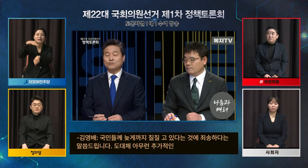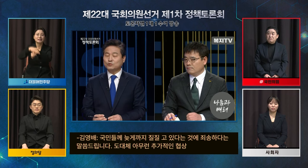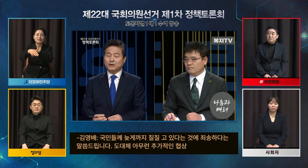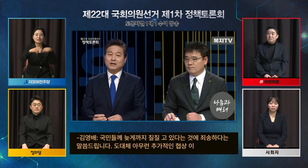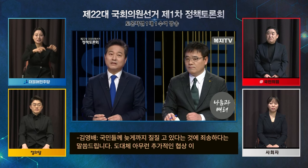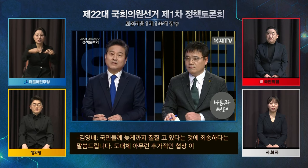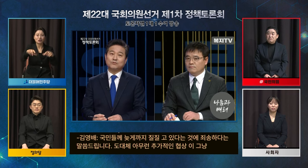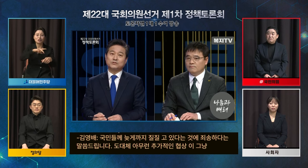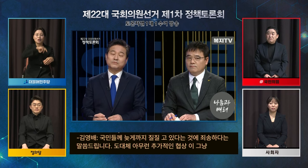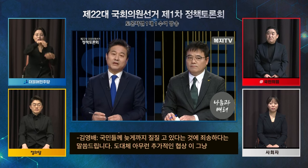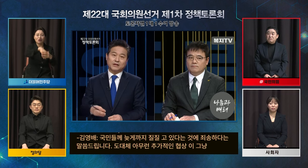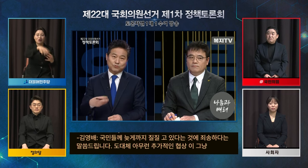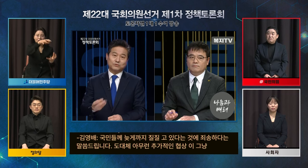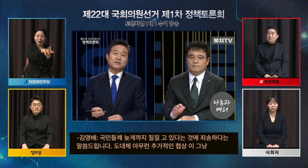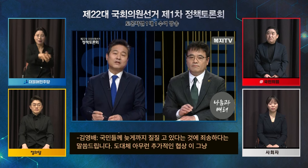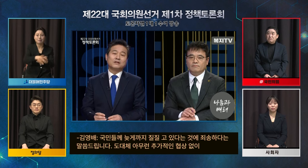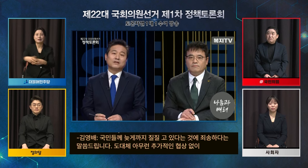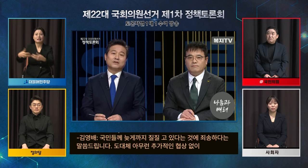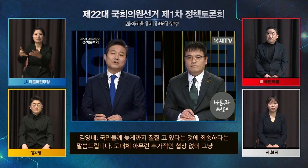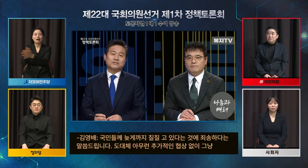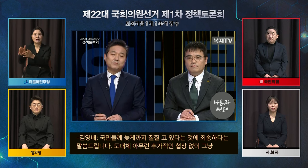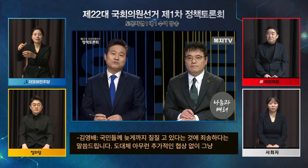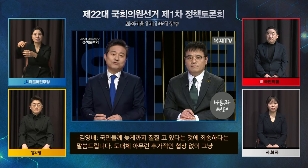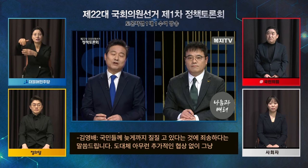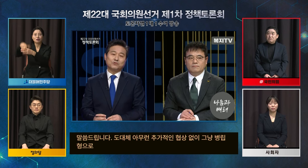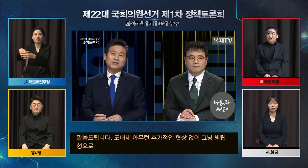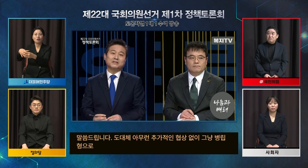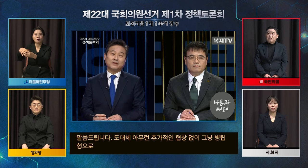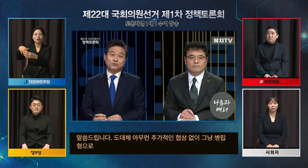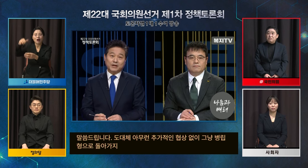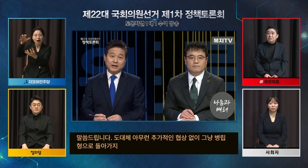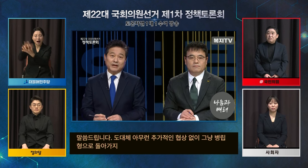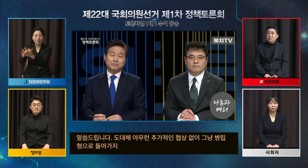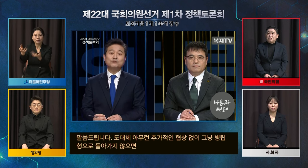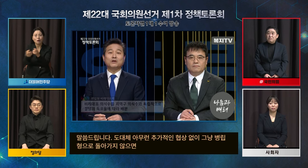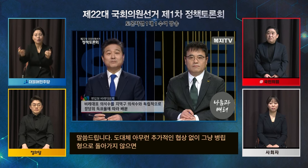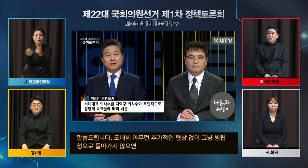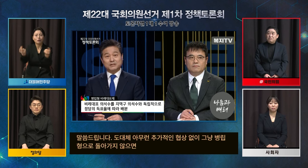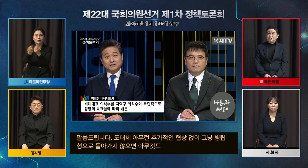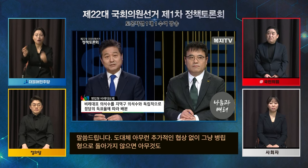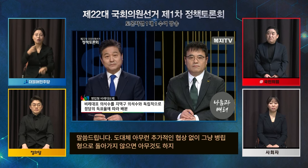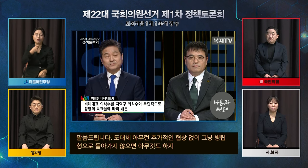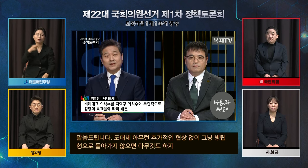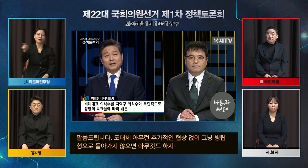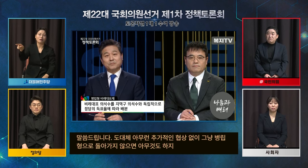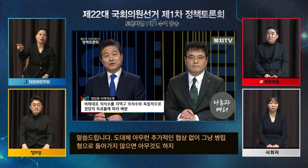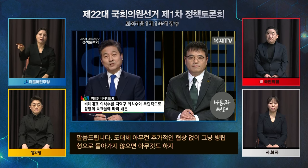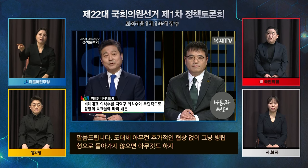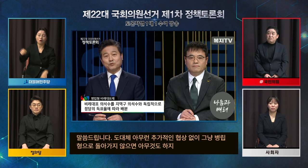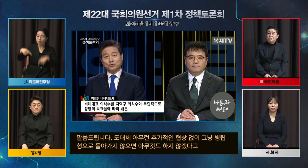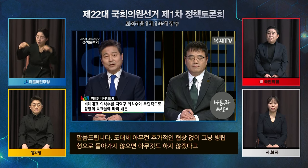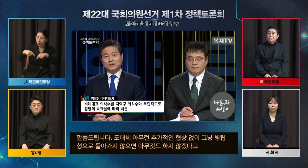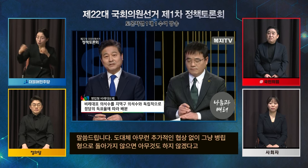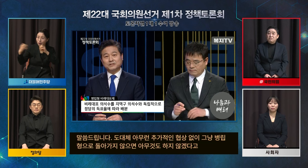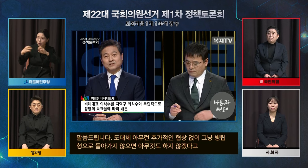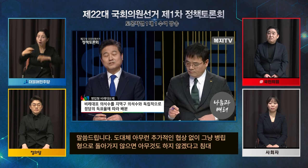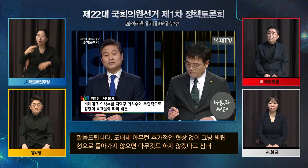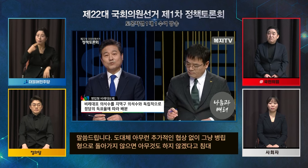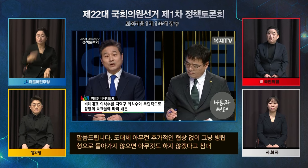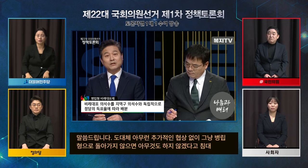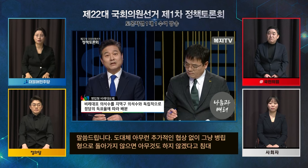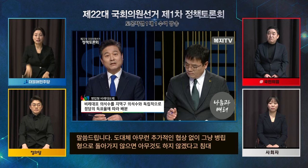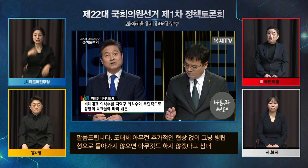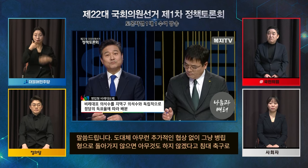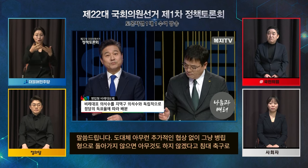않으면 아무것도 안 하겠다고 지금 계속 침대 축구를 하고 있기 때문에 민주당 입장에서는 병립형으로 돌아가는 것은